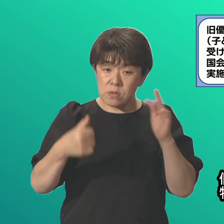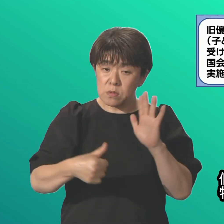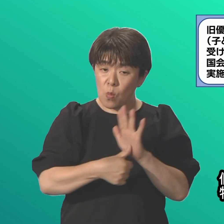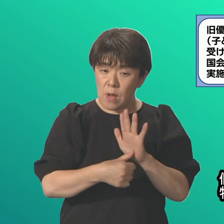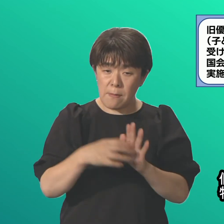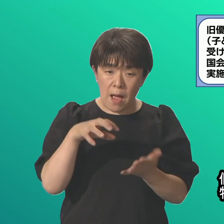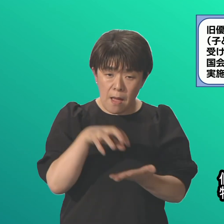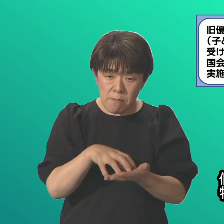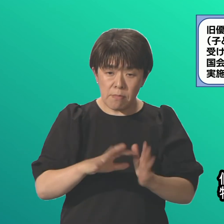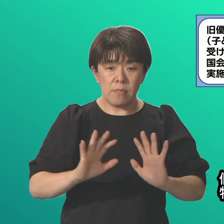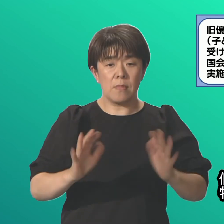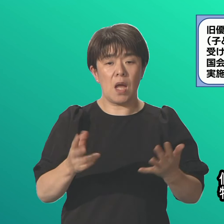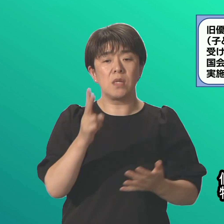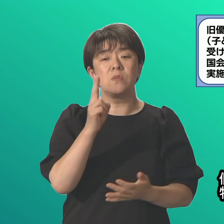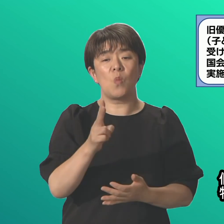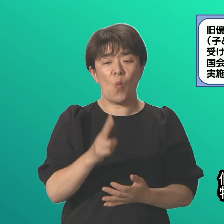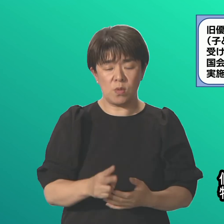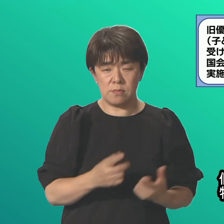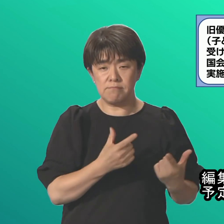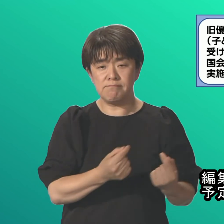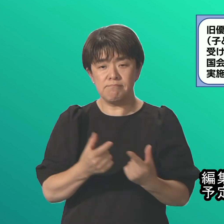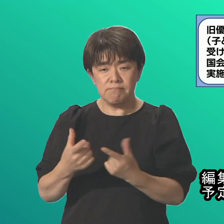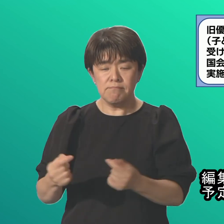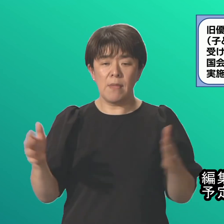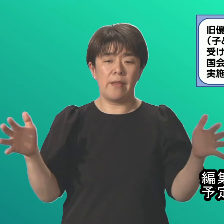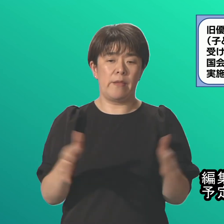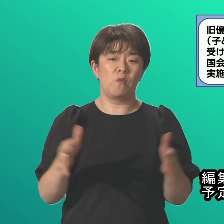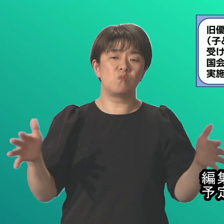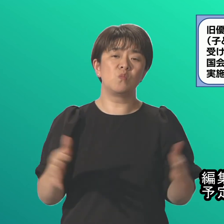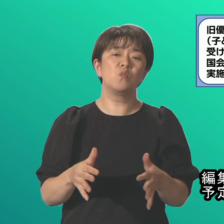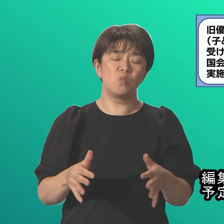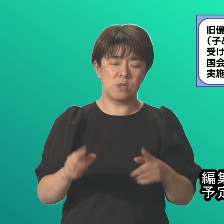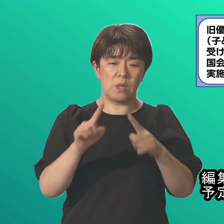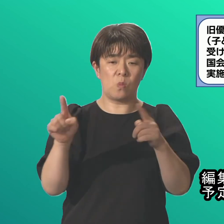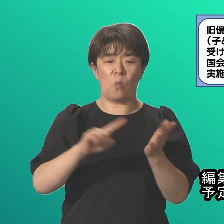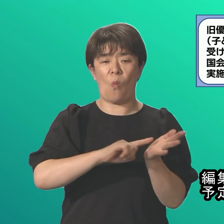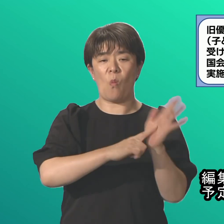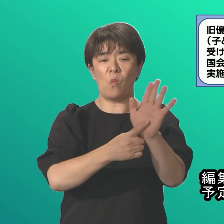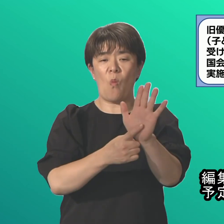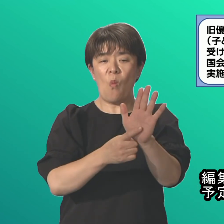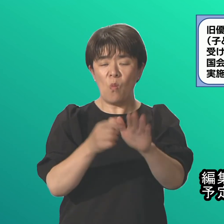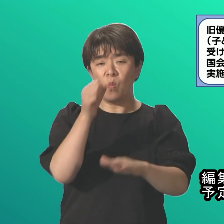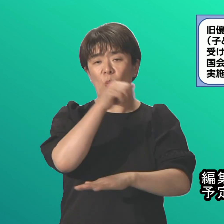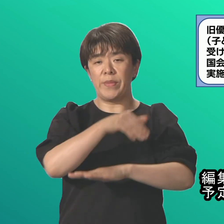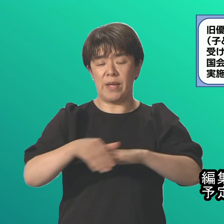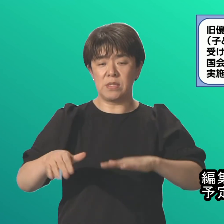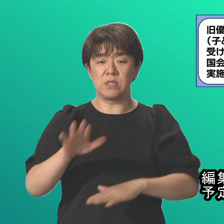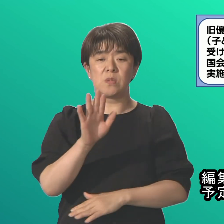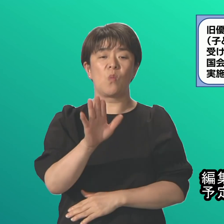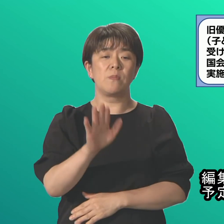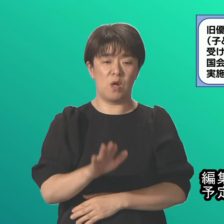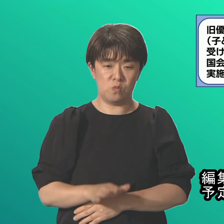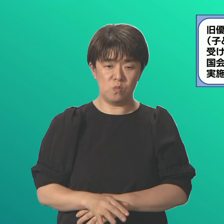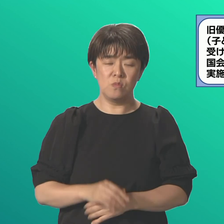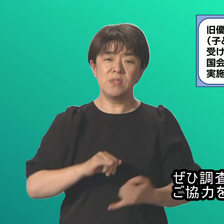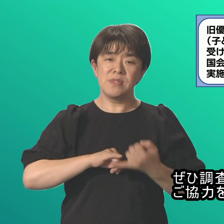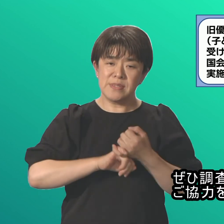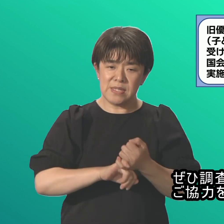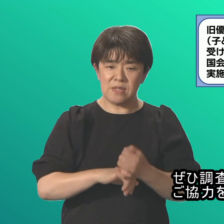人の回答が特定できないように編集し、公表することが予定されています。